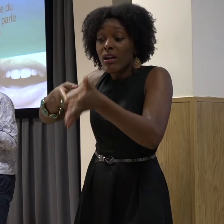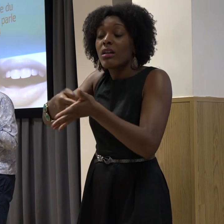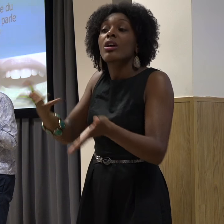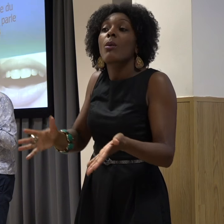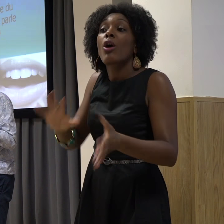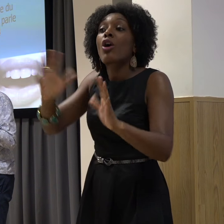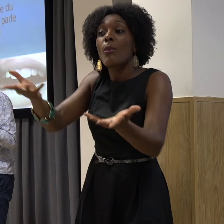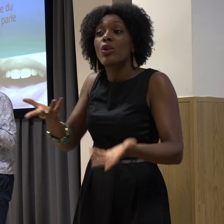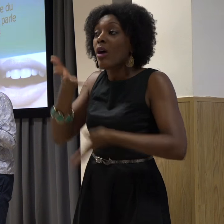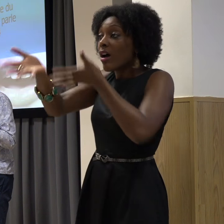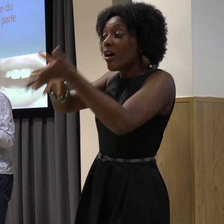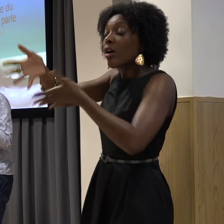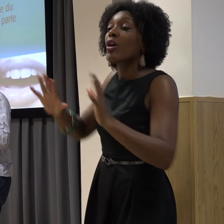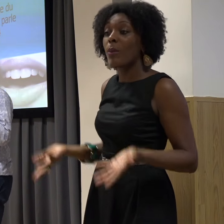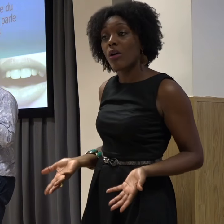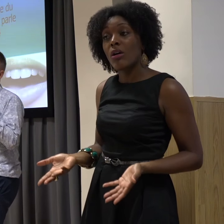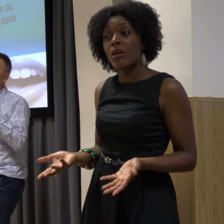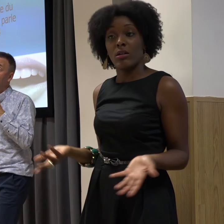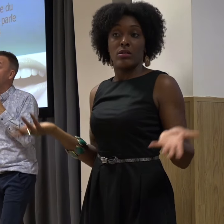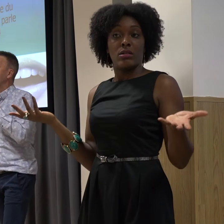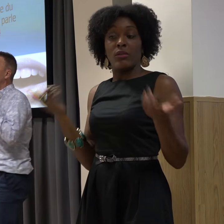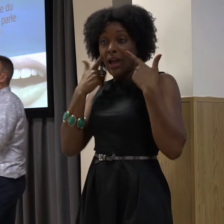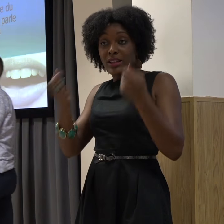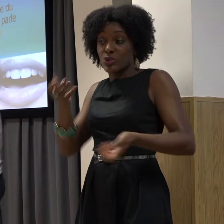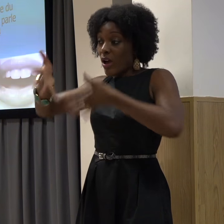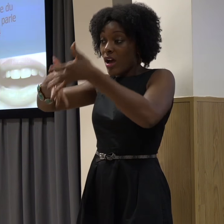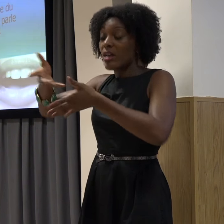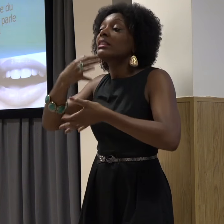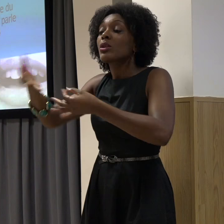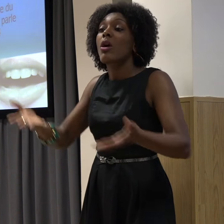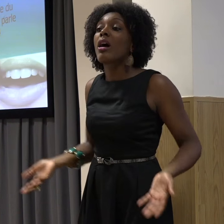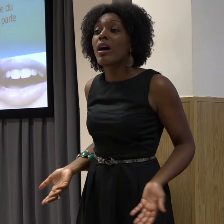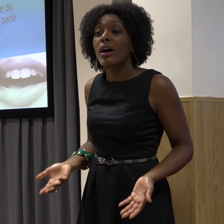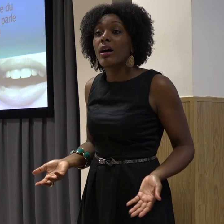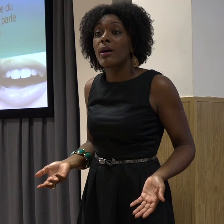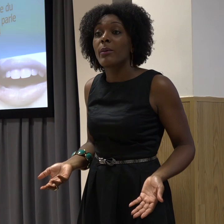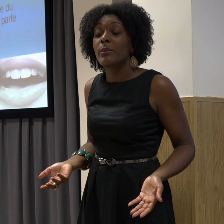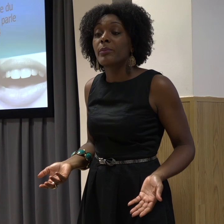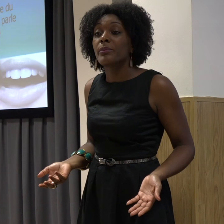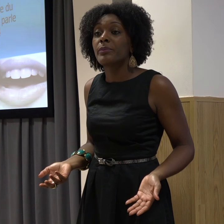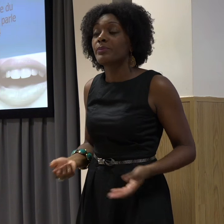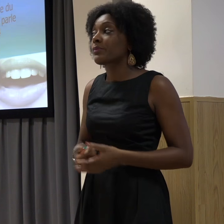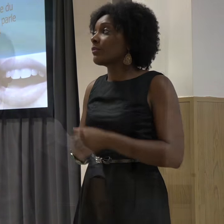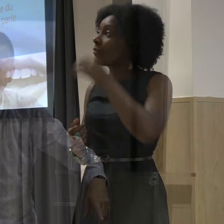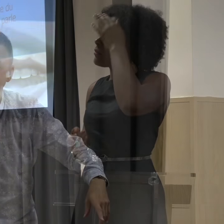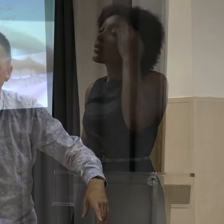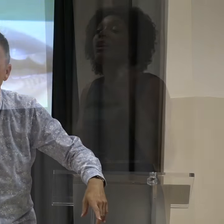tu parles? Il y aurait un beau message aussi à faire là-dessus. D'ailleurs, qu'est-ce que vous avez dans la bouche?